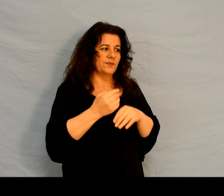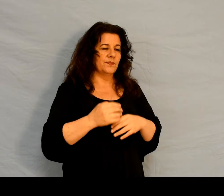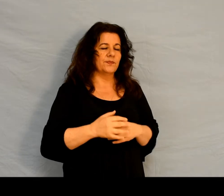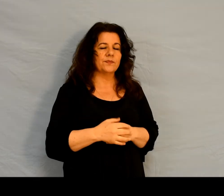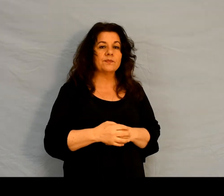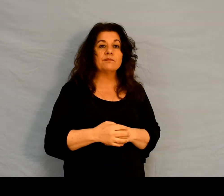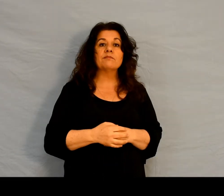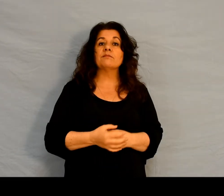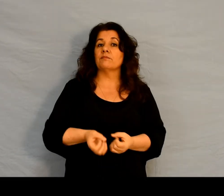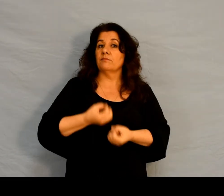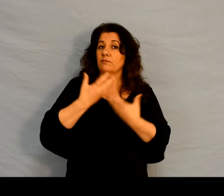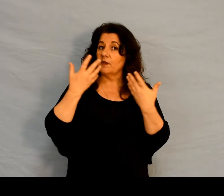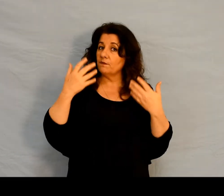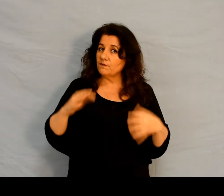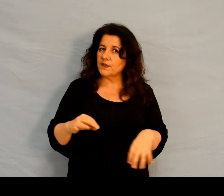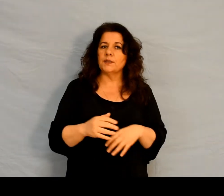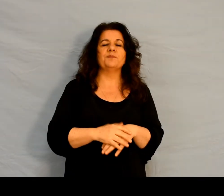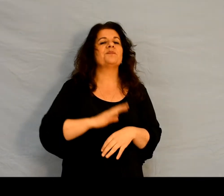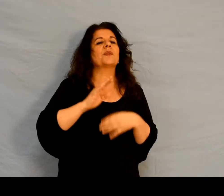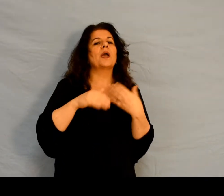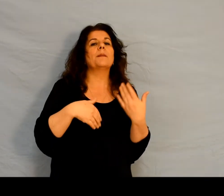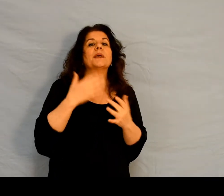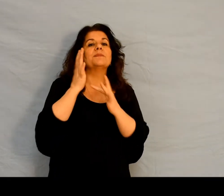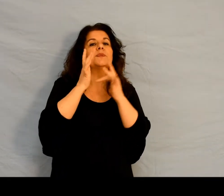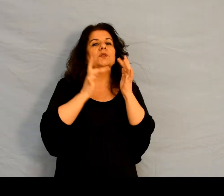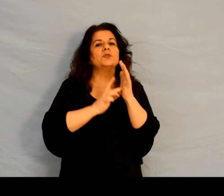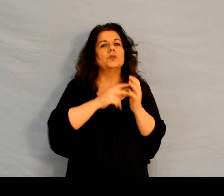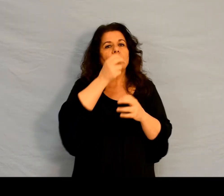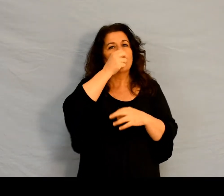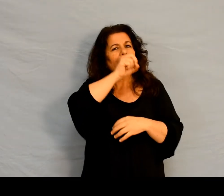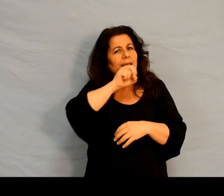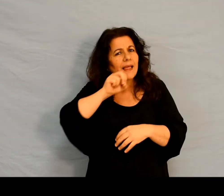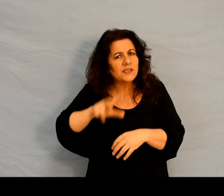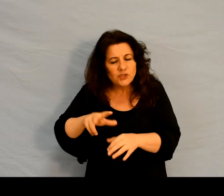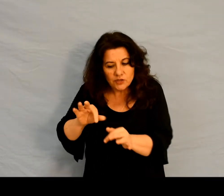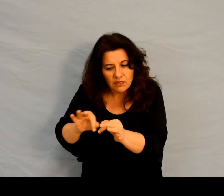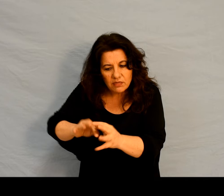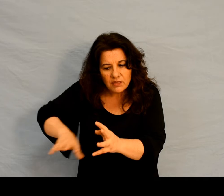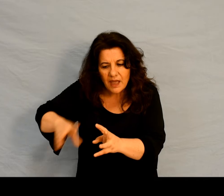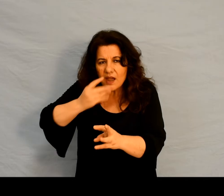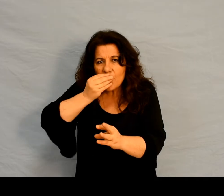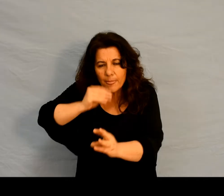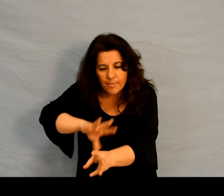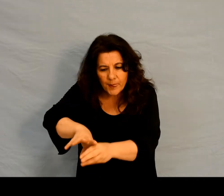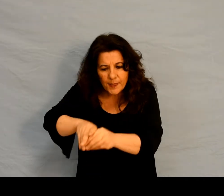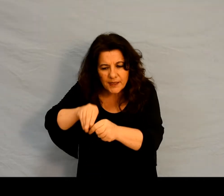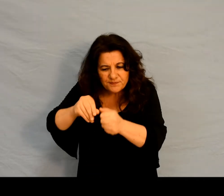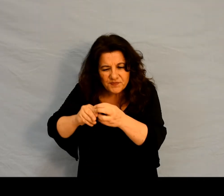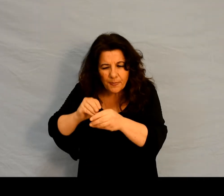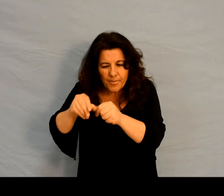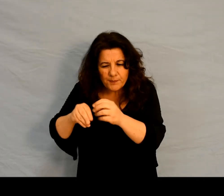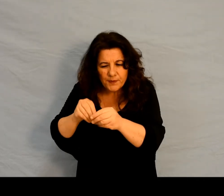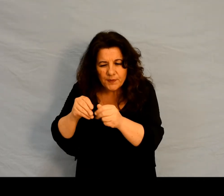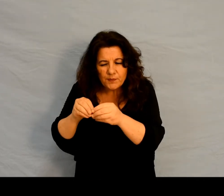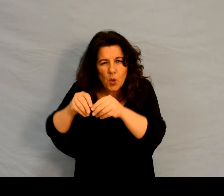Cela dit, il cracha à terre et, avec la salive, il fit de la